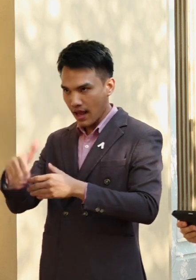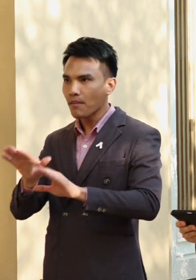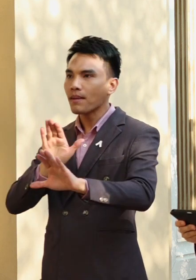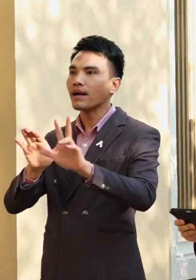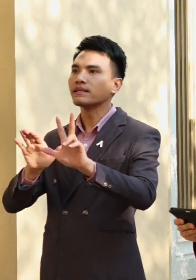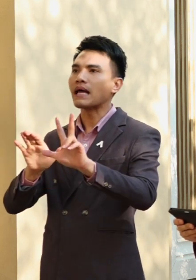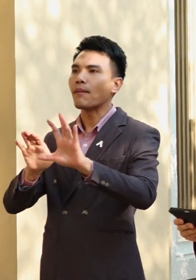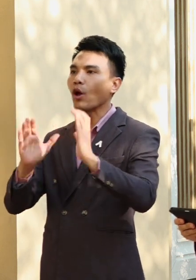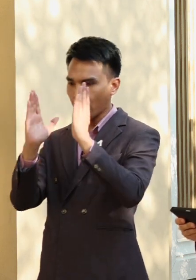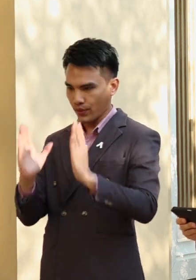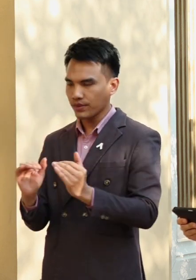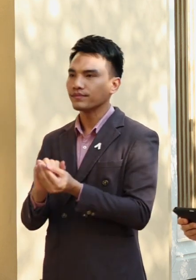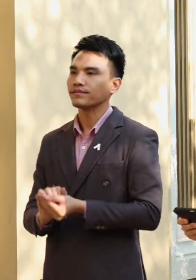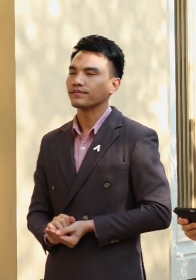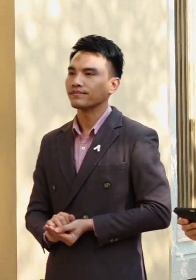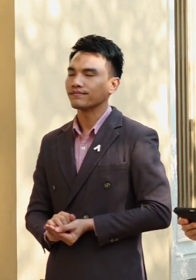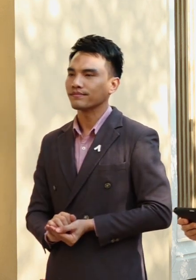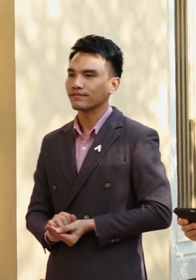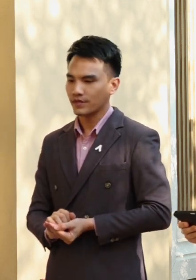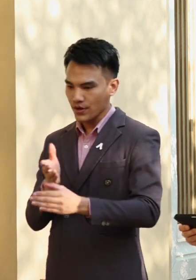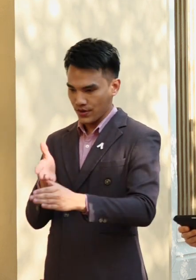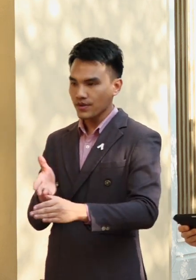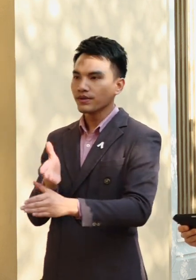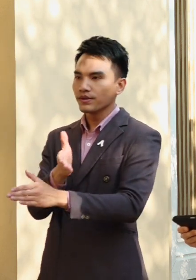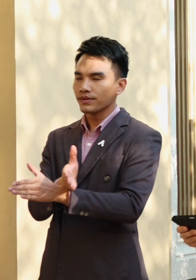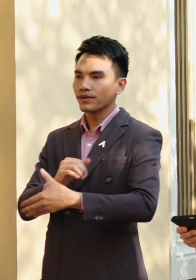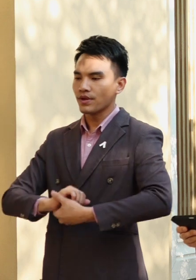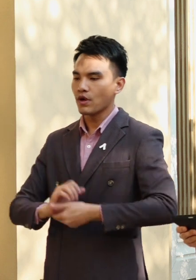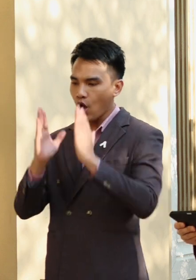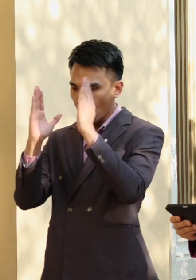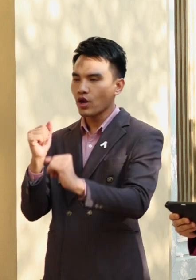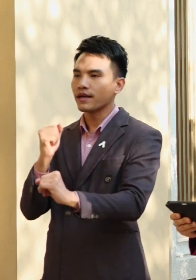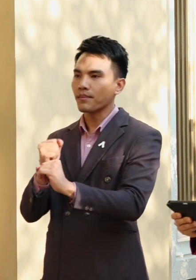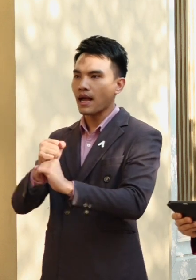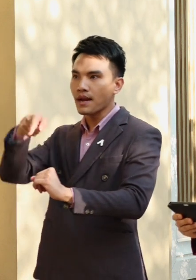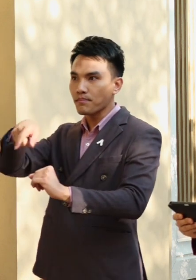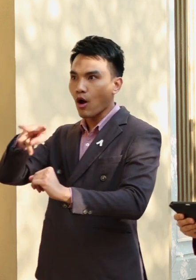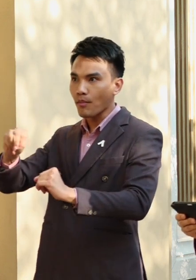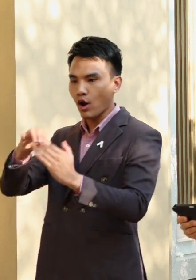าณ300กว่ารายนะครับแล้วก็ที่ผ่านมานั้นเจ้าหน้าที่พม.ของเราใน